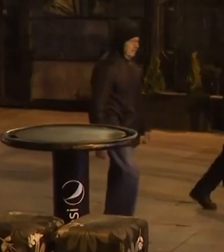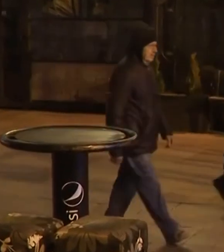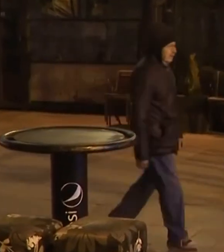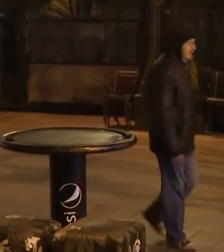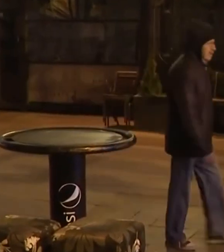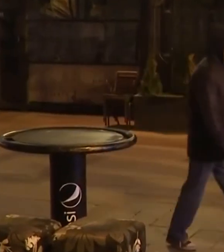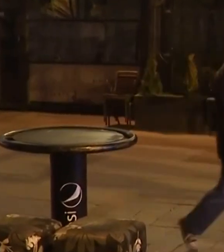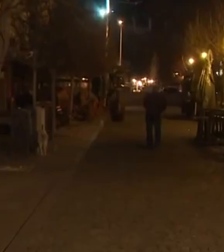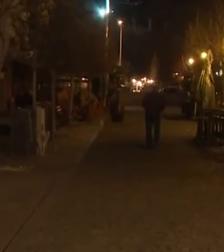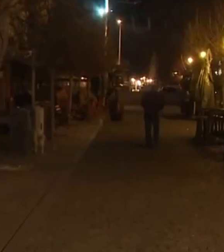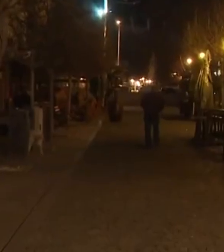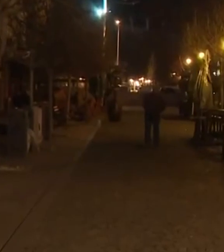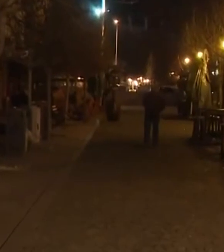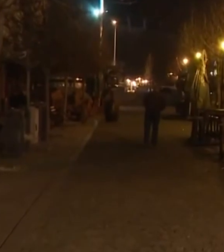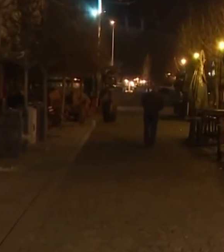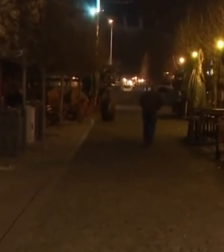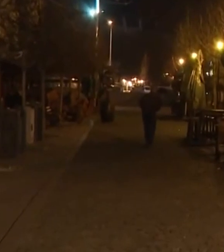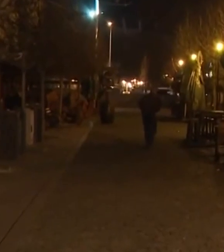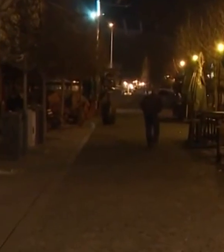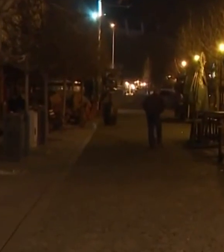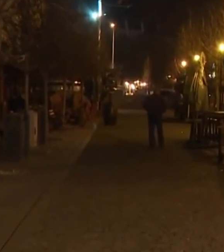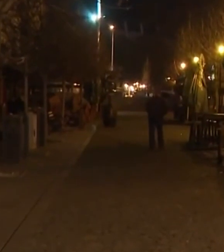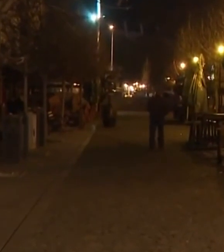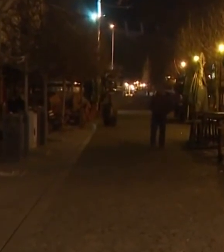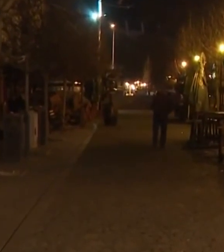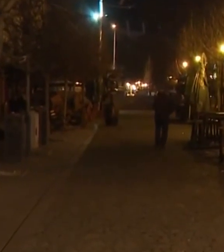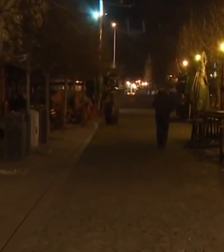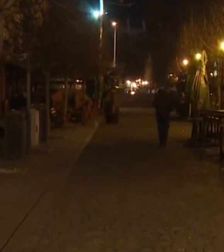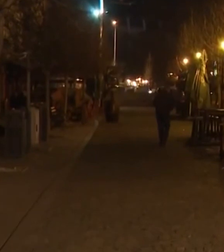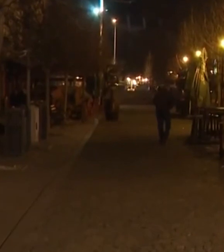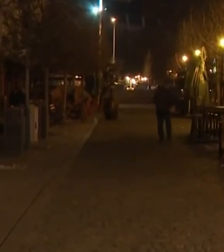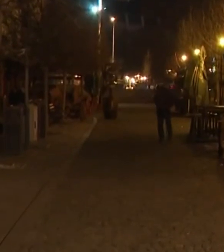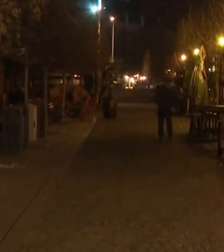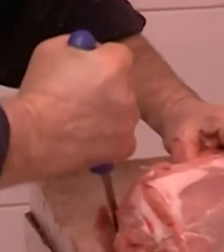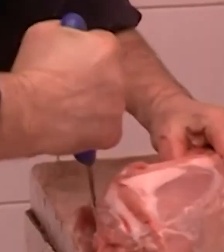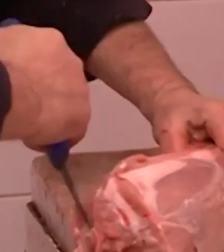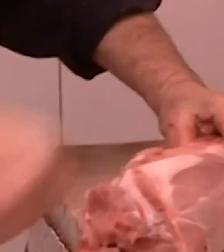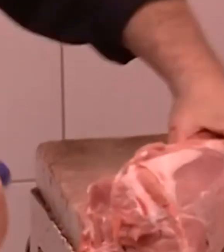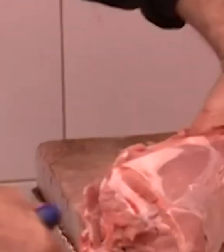Inspektoriatit të Tregut, atij sanitar dhe shëndetësor, Agjencisë për Barna dhe Pajisje Mjekësore,